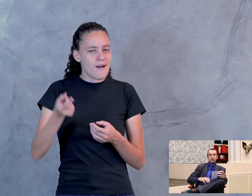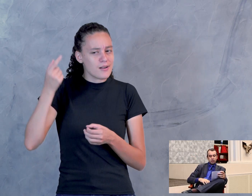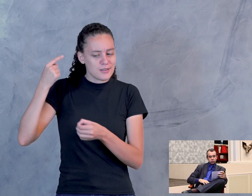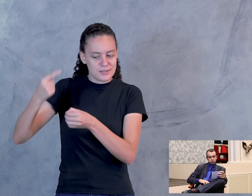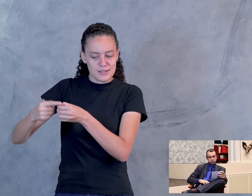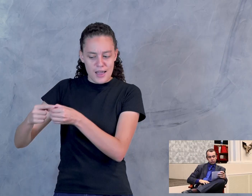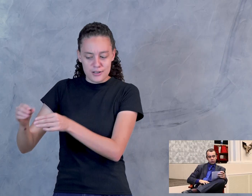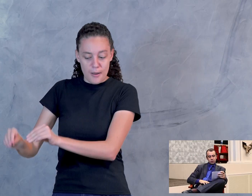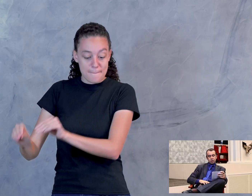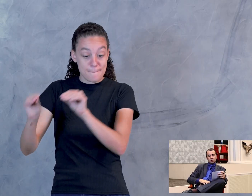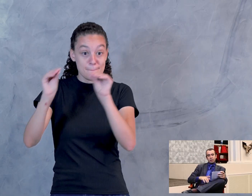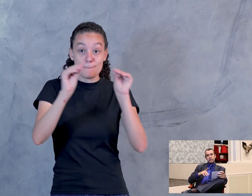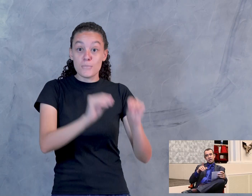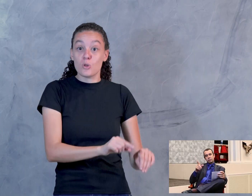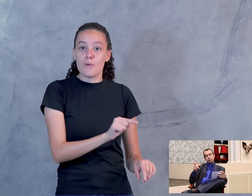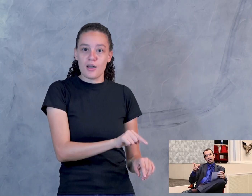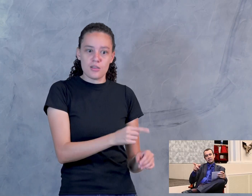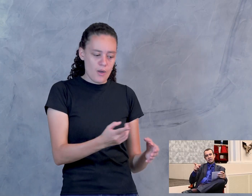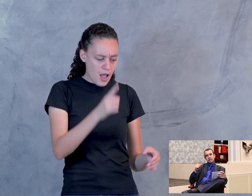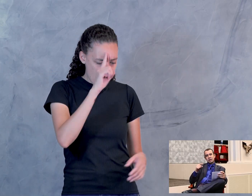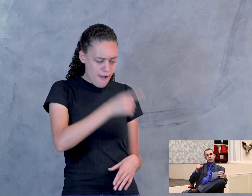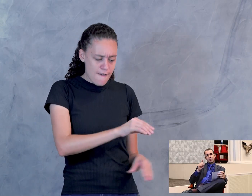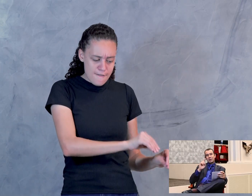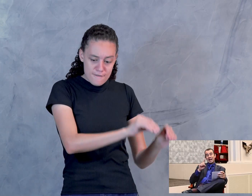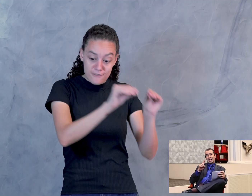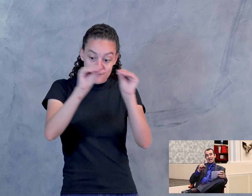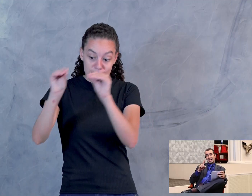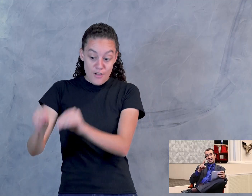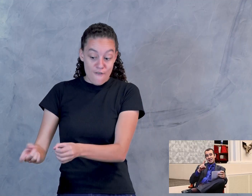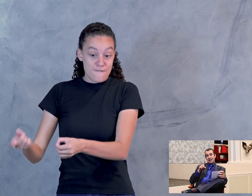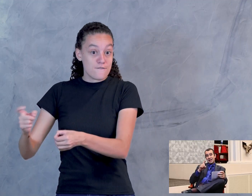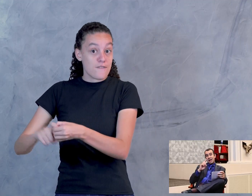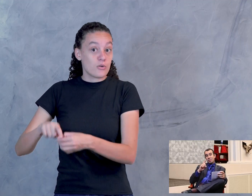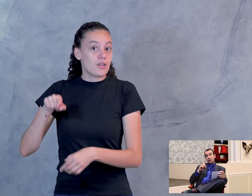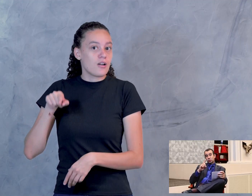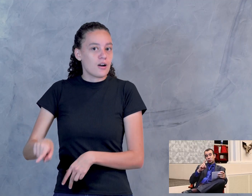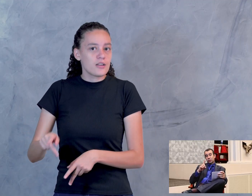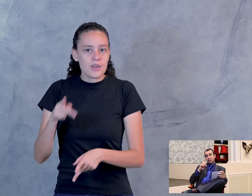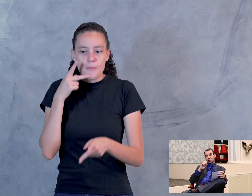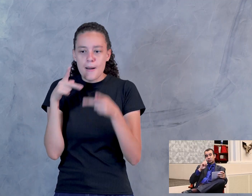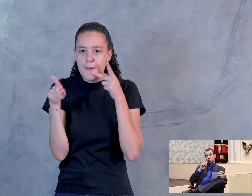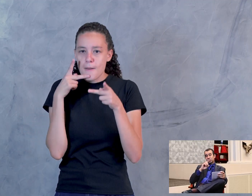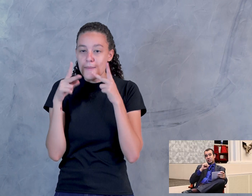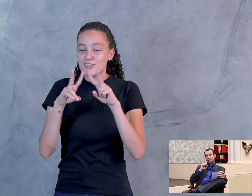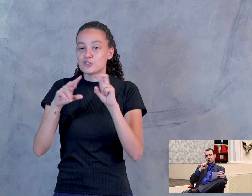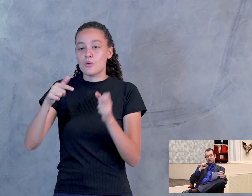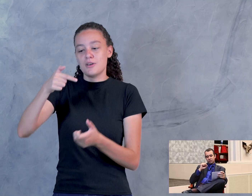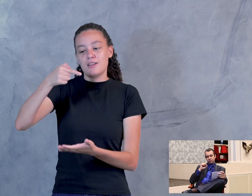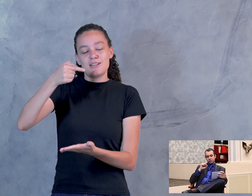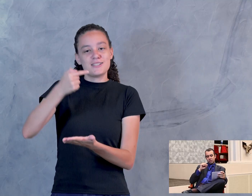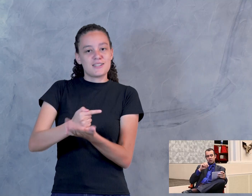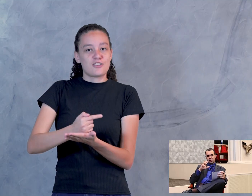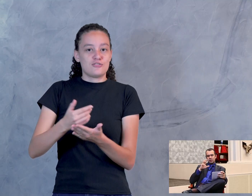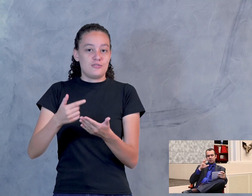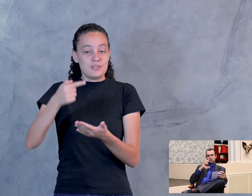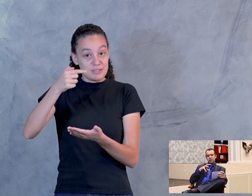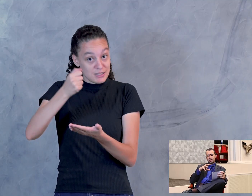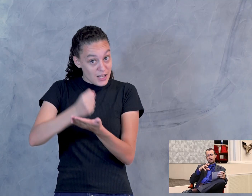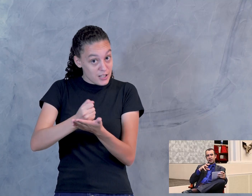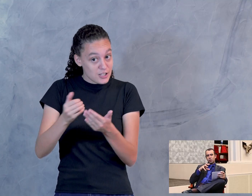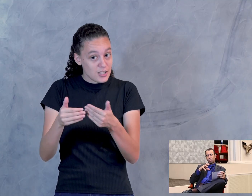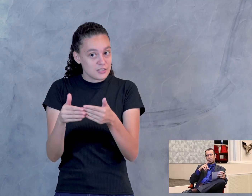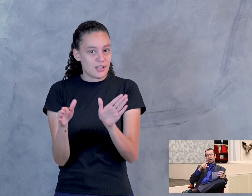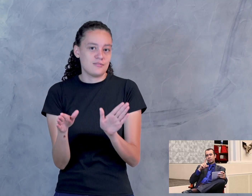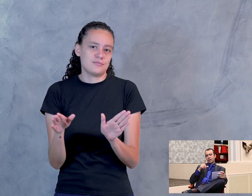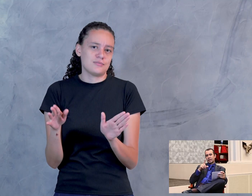mora em Tucson, para que ele pudesse ir pregar a abertura dos 7 selos. Isso